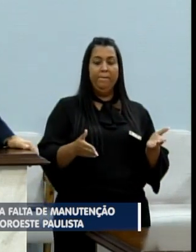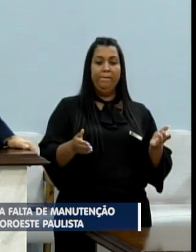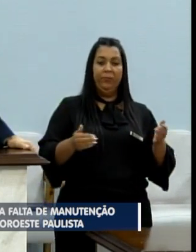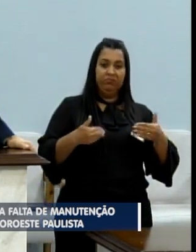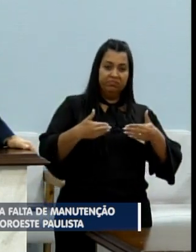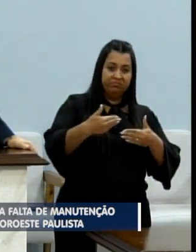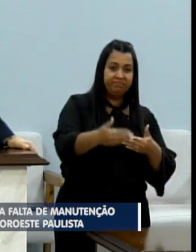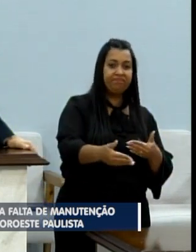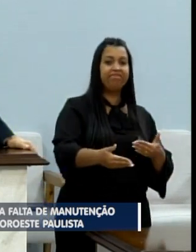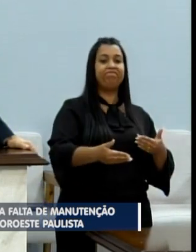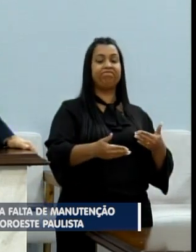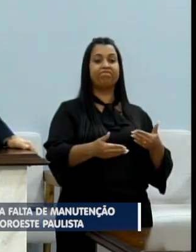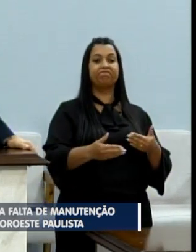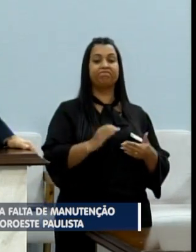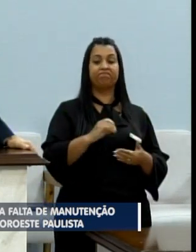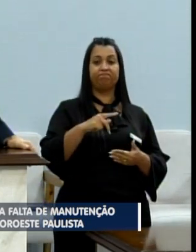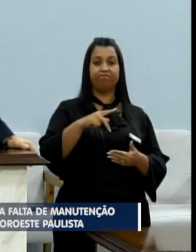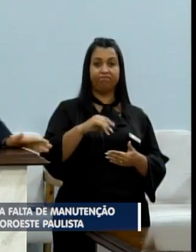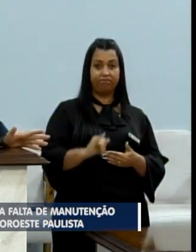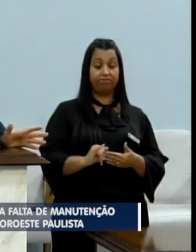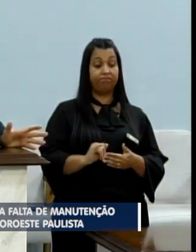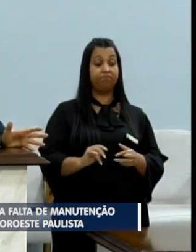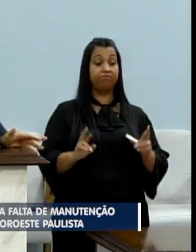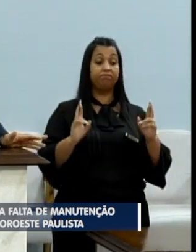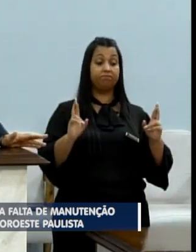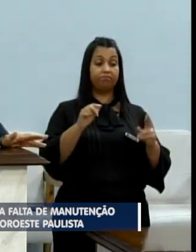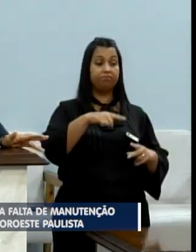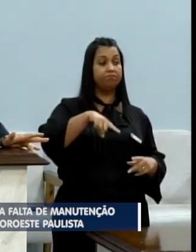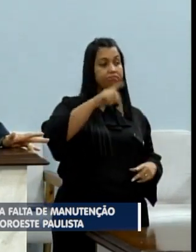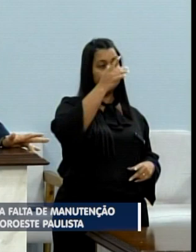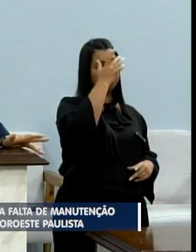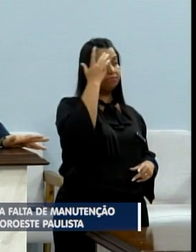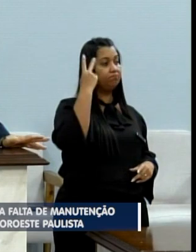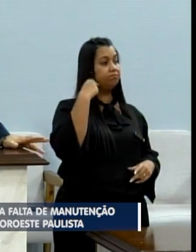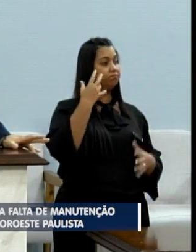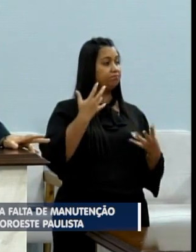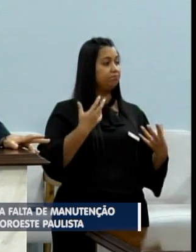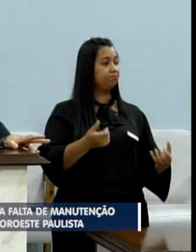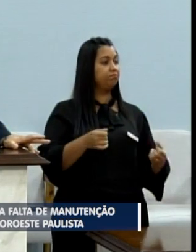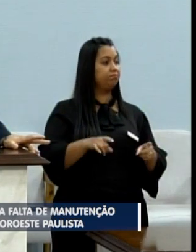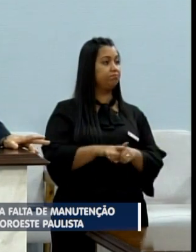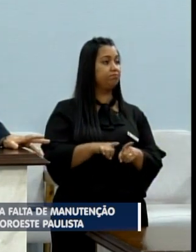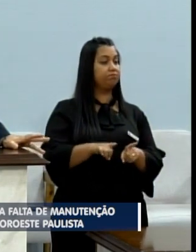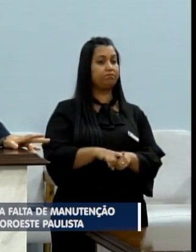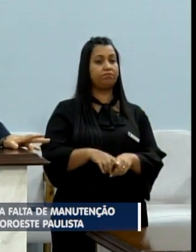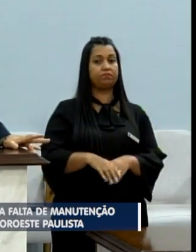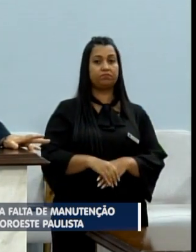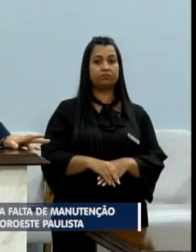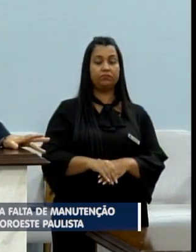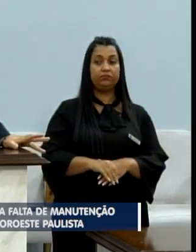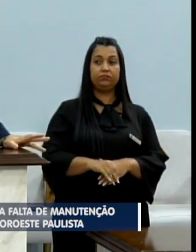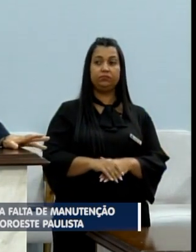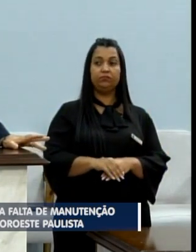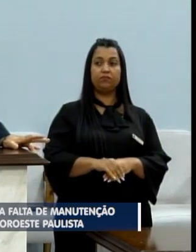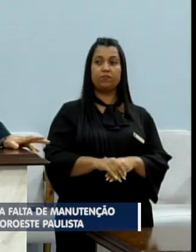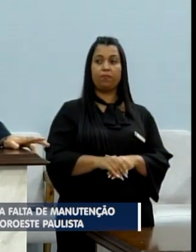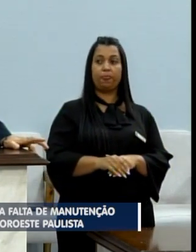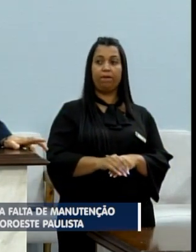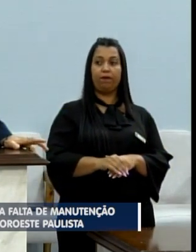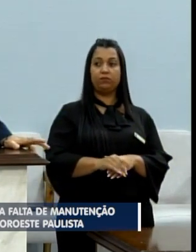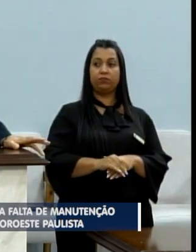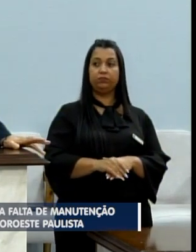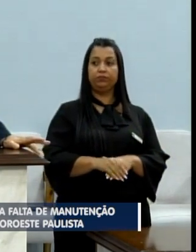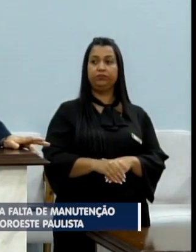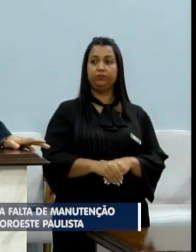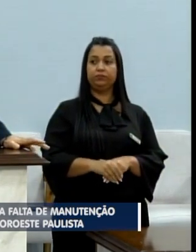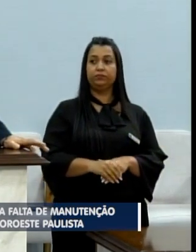CPI, né? Esperar que mais vereadores possam aderir também. Eu quero também